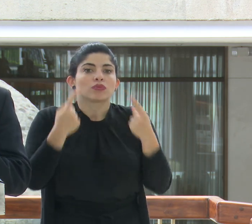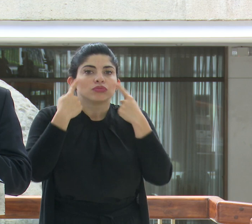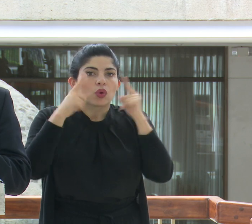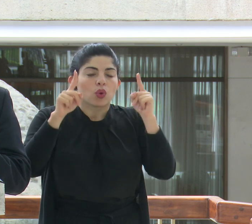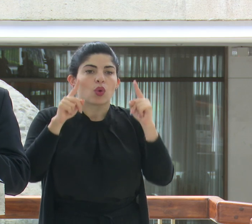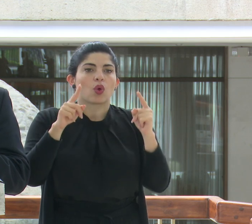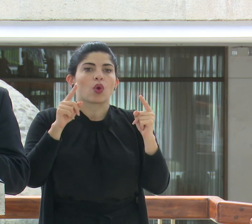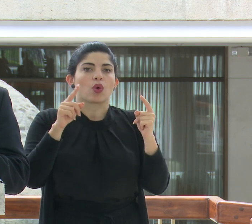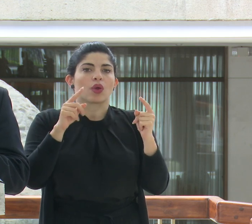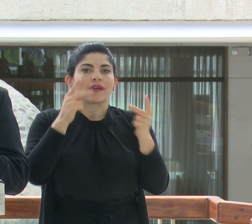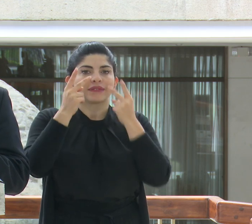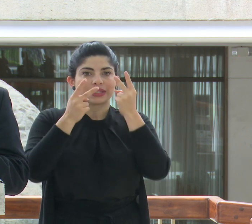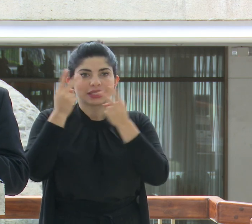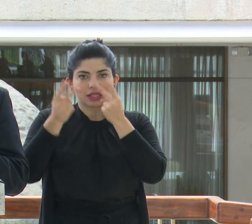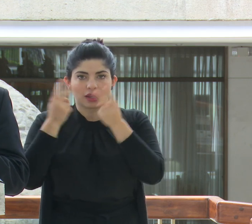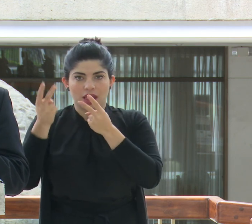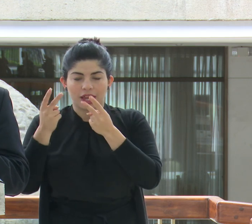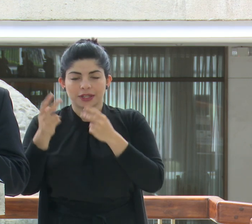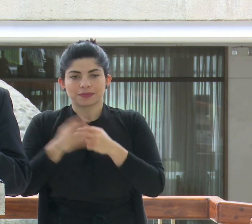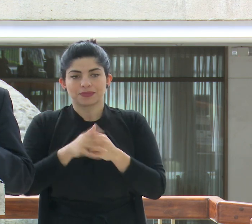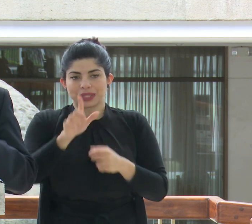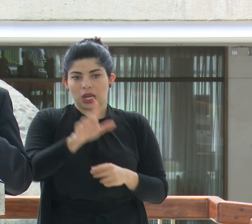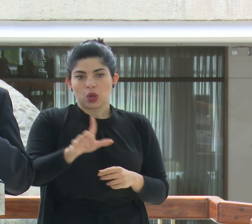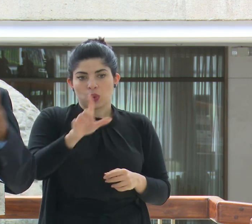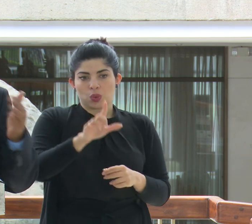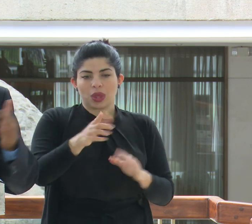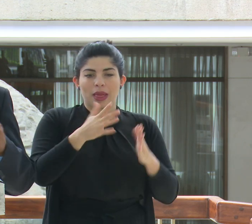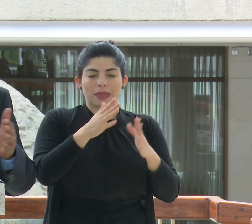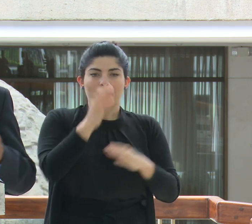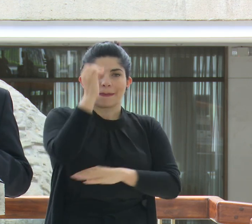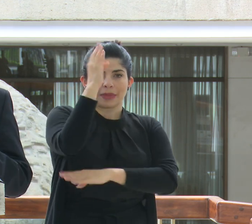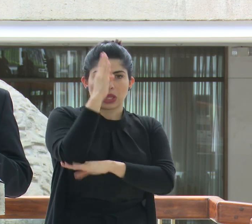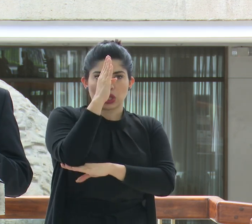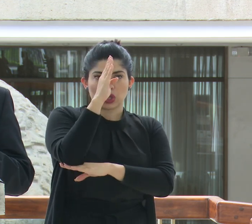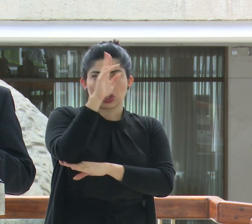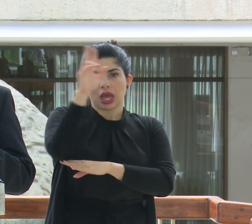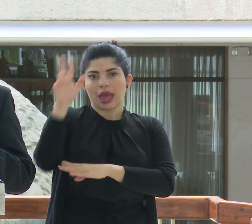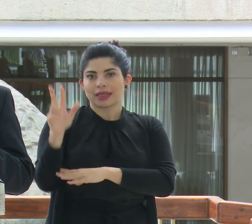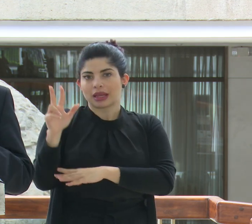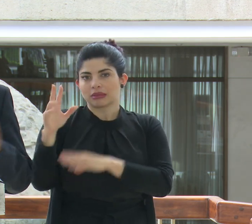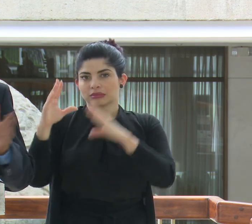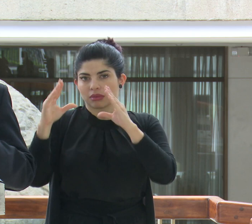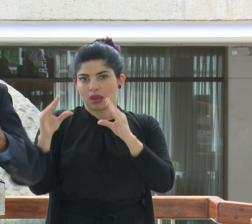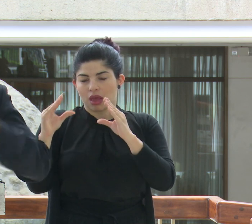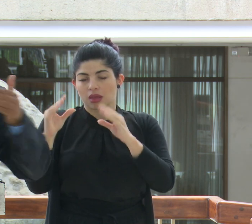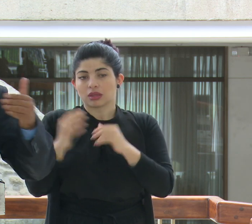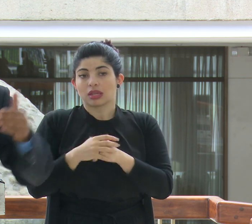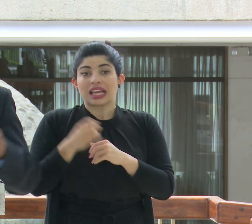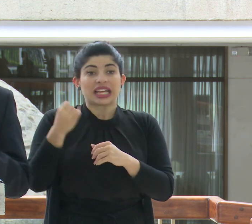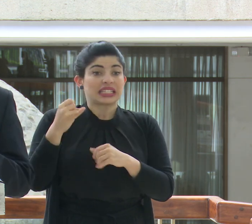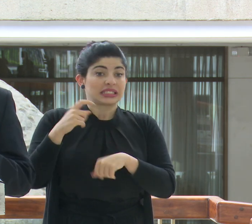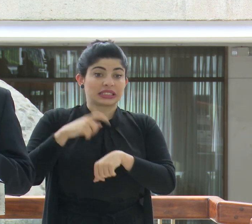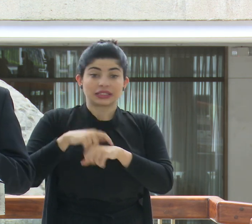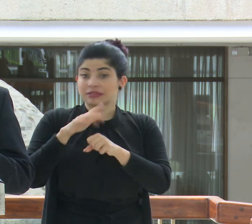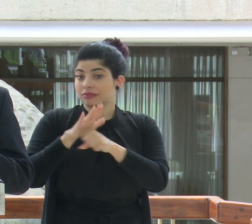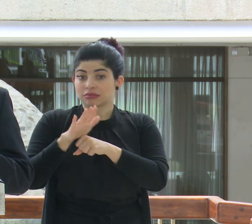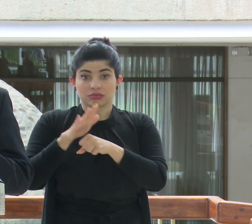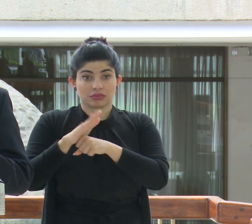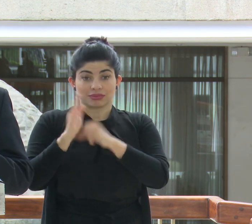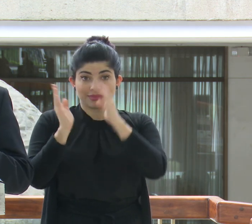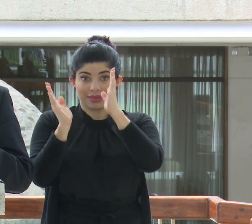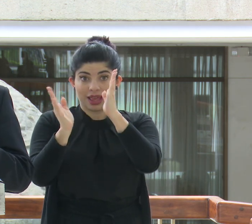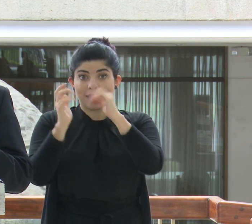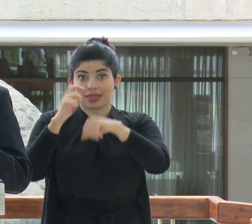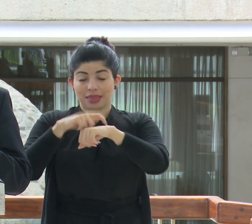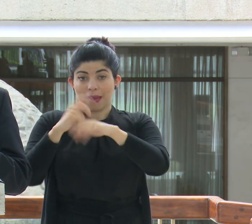alcanza visitar el lunes entre el mediodía y las 3 de la tarde, y las que no me alcance